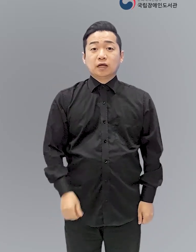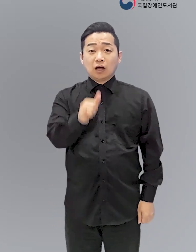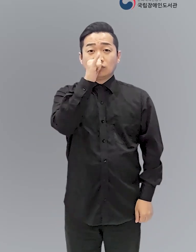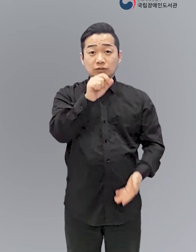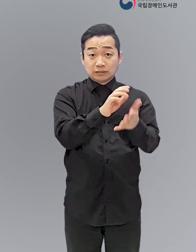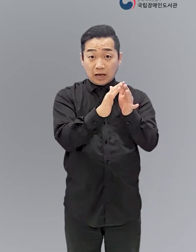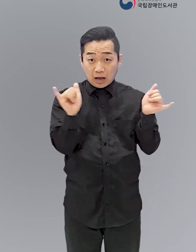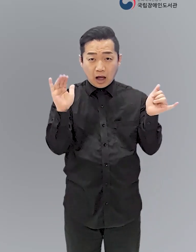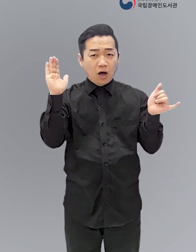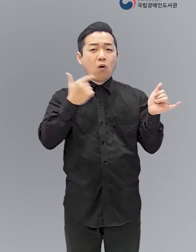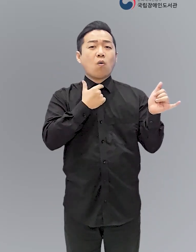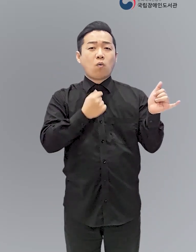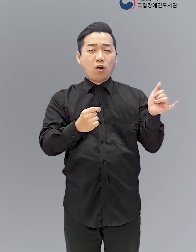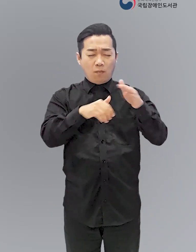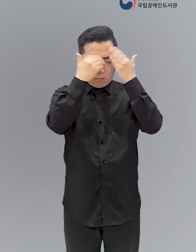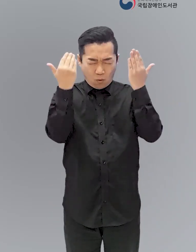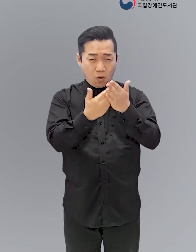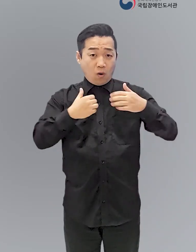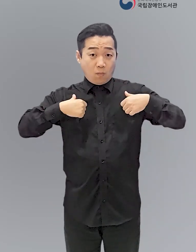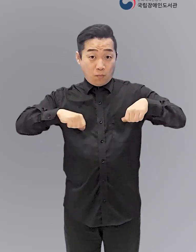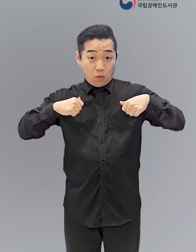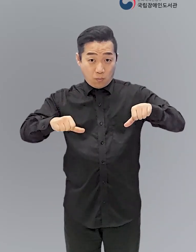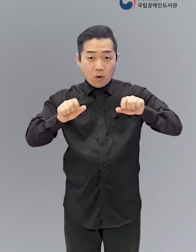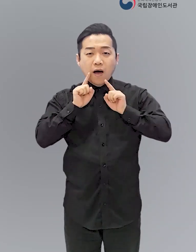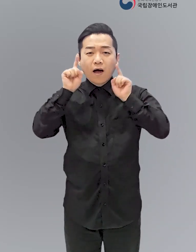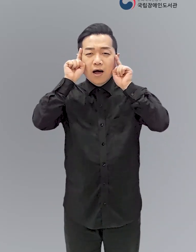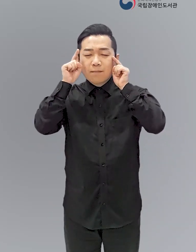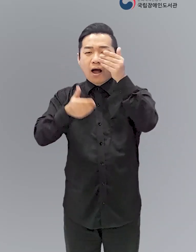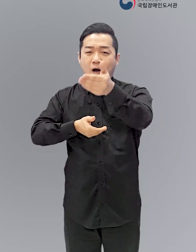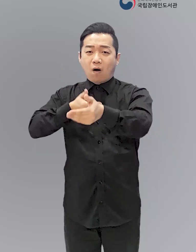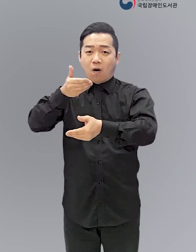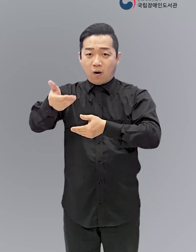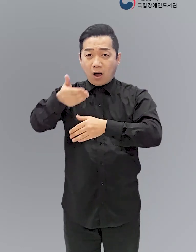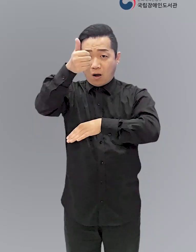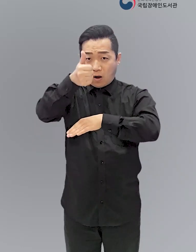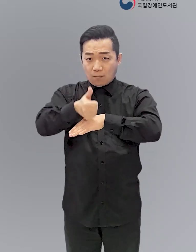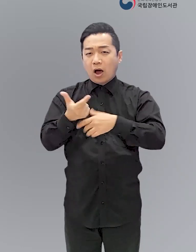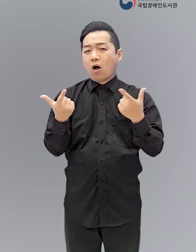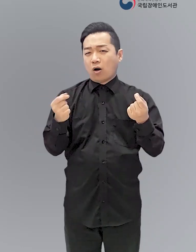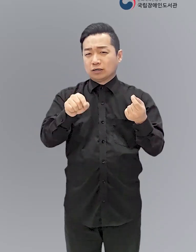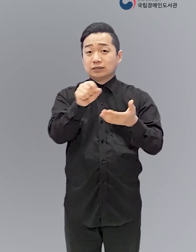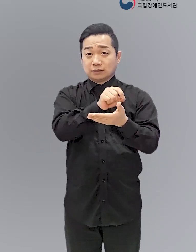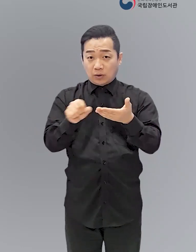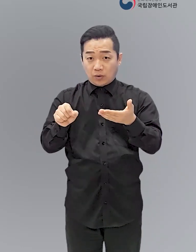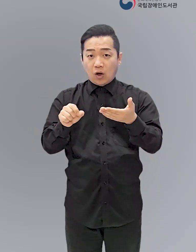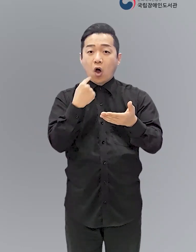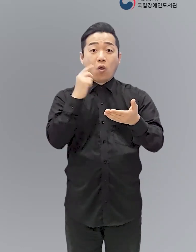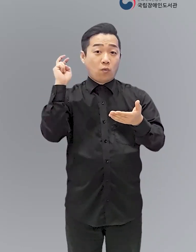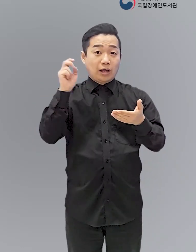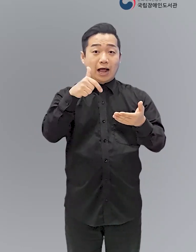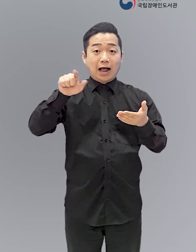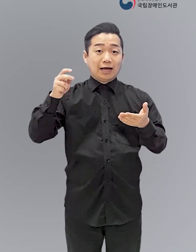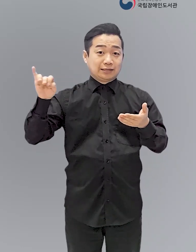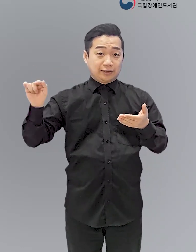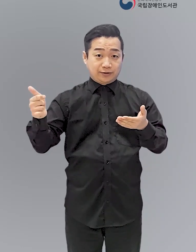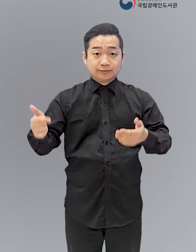위대한 작가가 되기 위해 모든 것을 포기한 악마와 거래한 산물처럼 느껴지는 작품. 언론사 가디언.